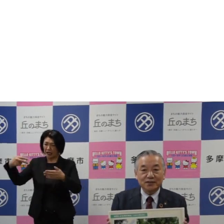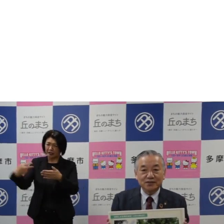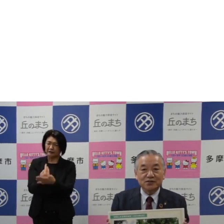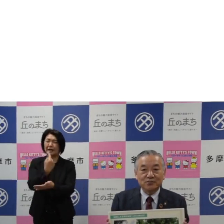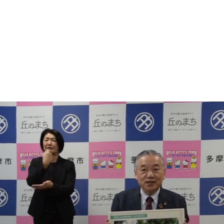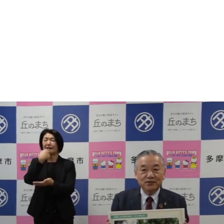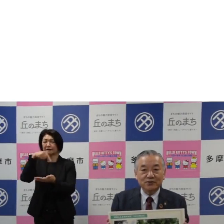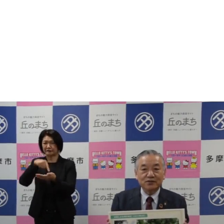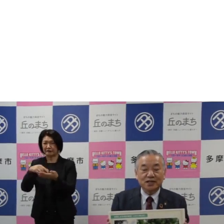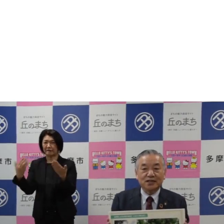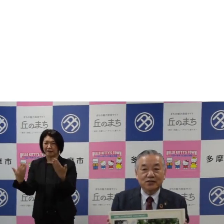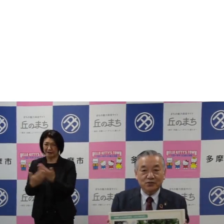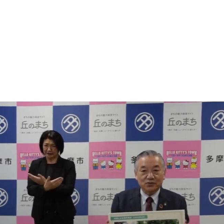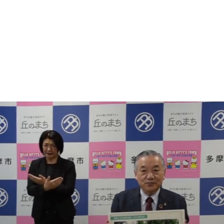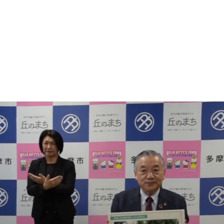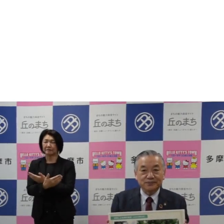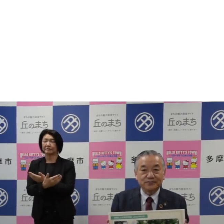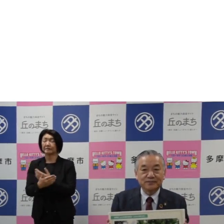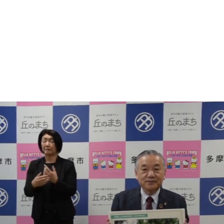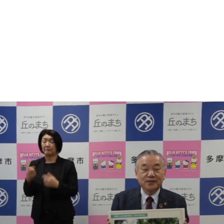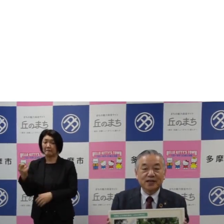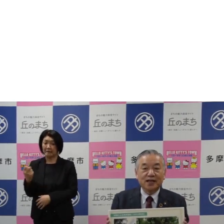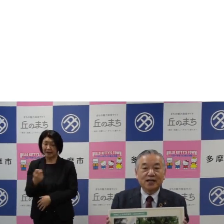りやすい路面となったこと、